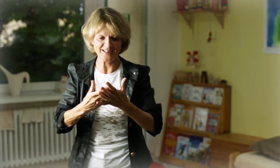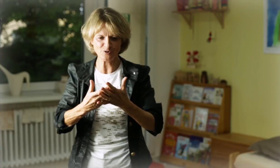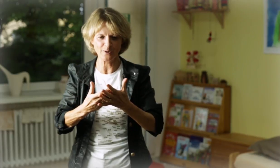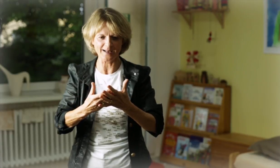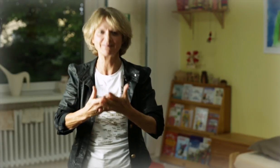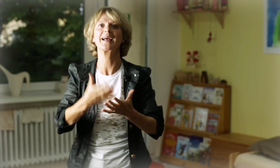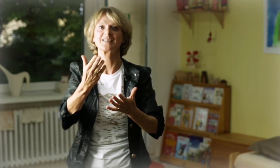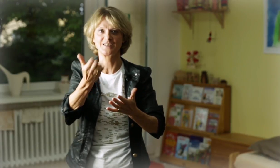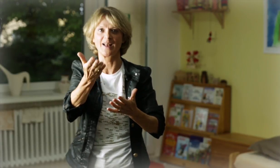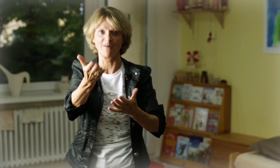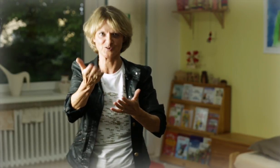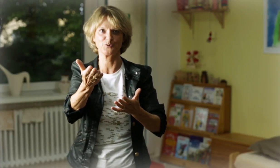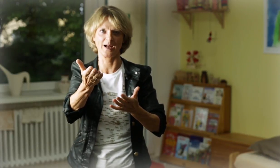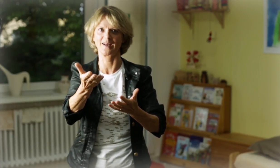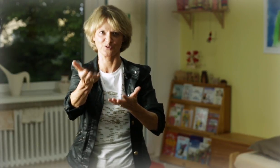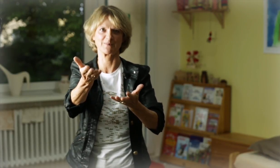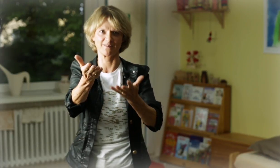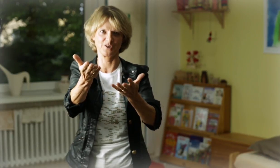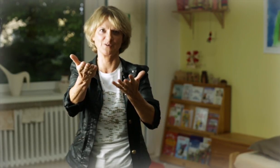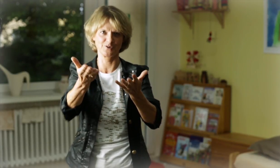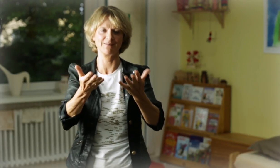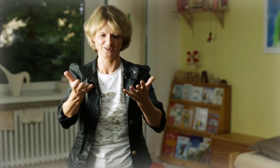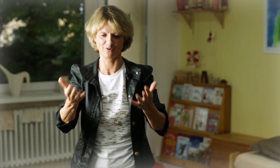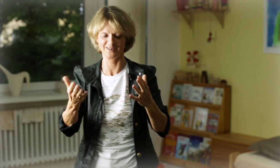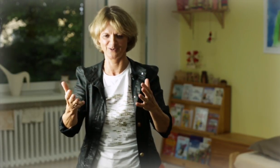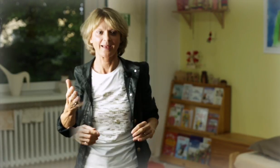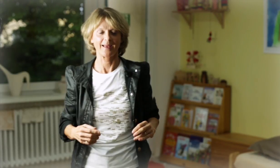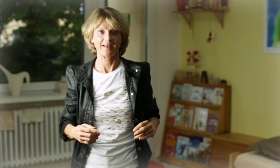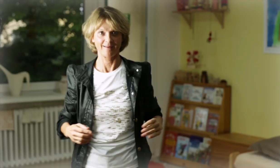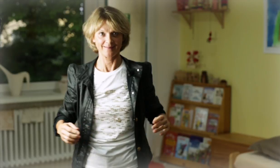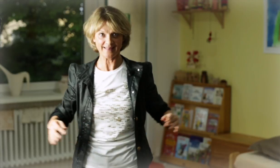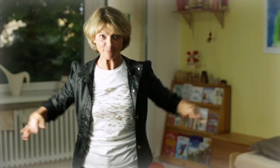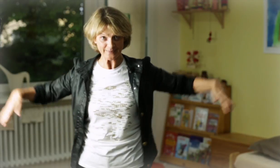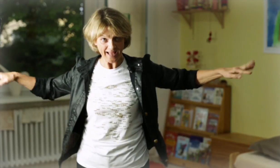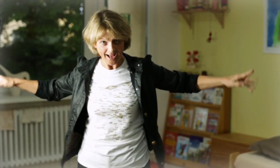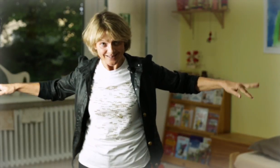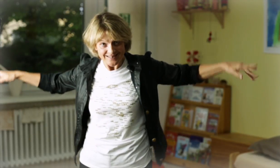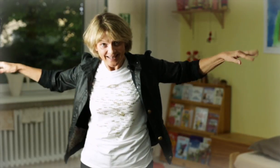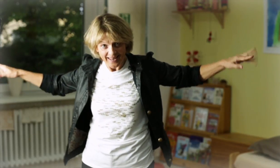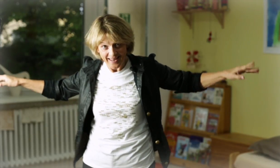básničku, která se jmenuje Křišťálová studánka. To jsme se všichni učili ve škole, že jo? Tam ptáci,